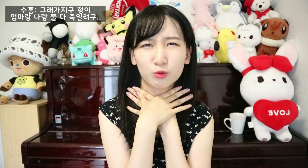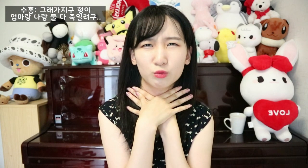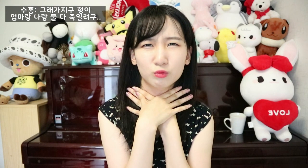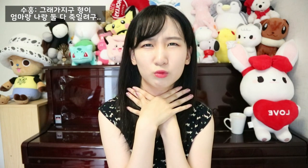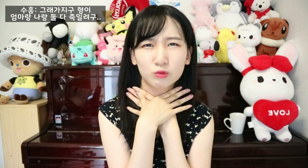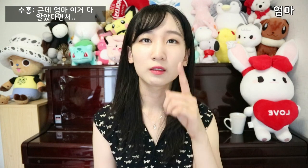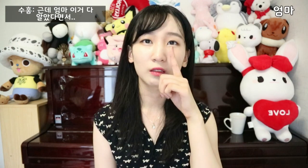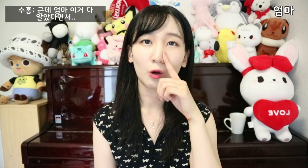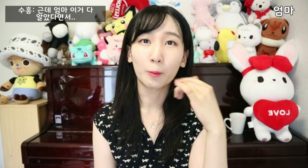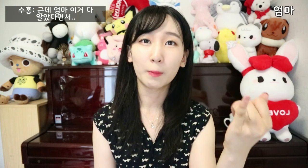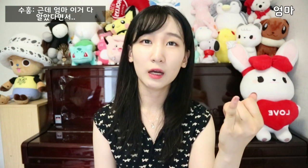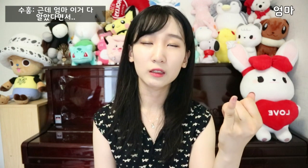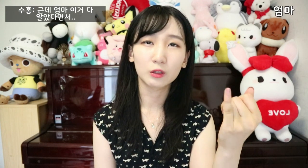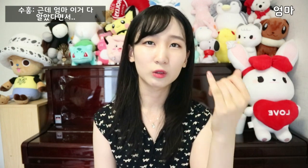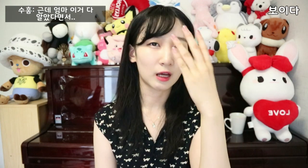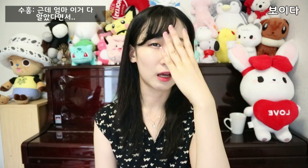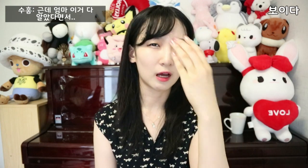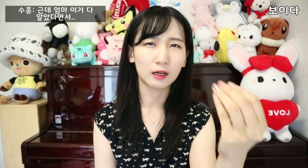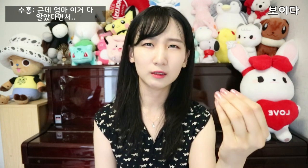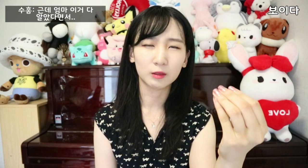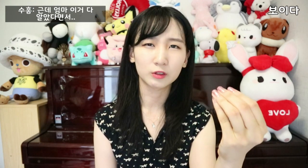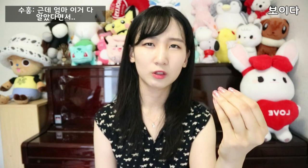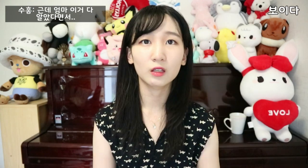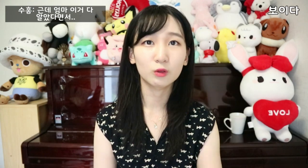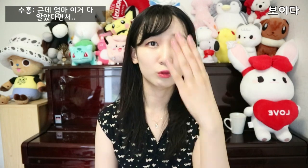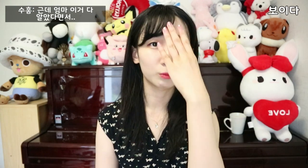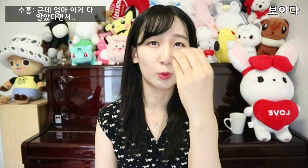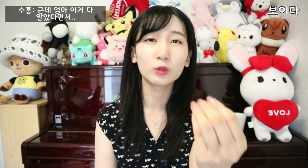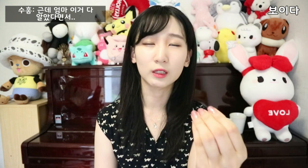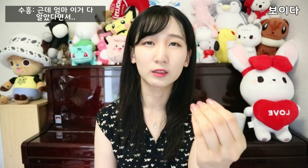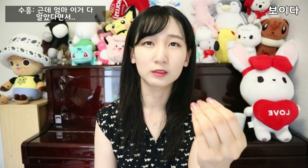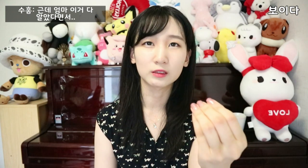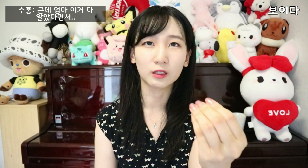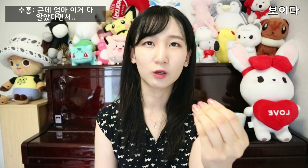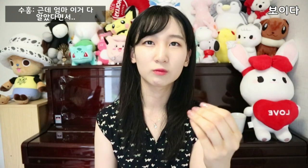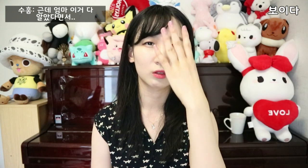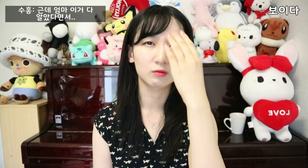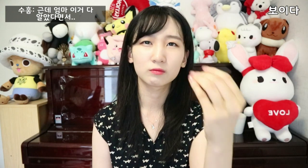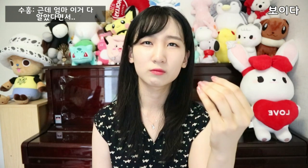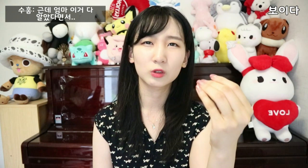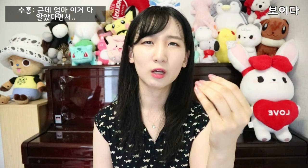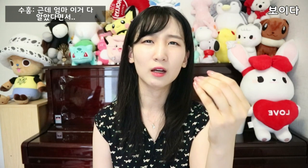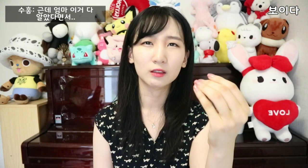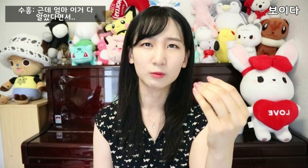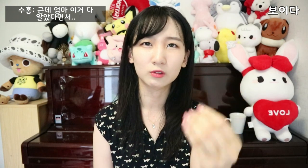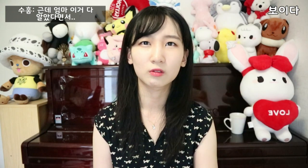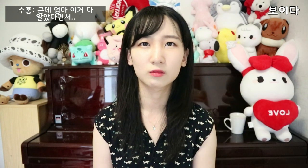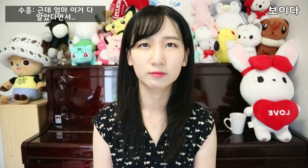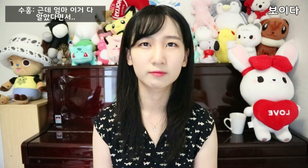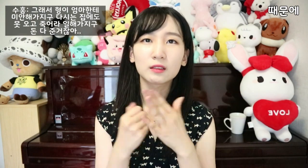죽이려고. 근데 엄마 이거 다 알았다면서. 이거는 보이다라는 뜻이에요. 그래서 이거 다 알았다면서.